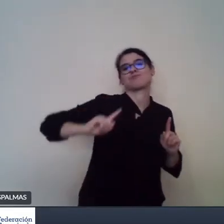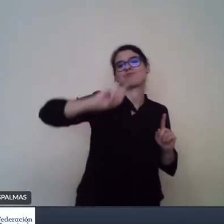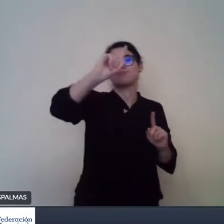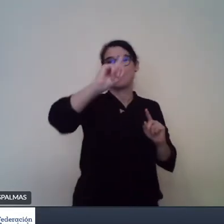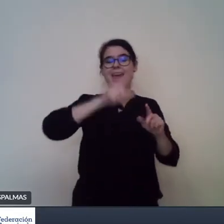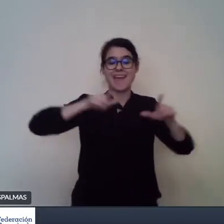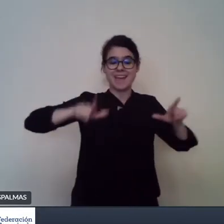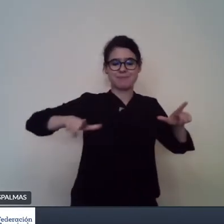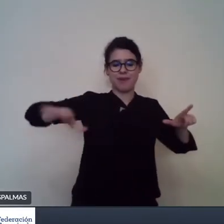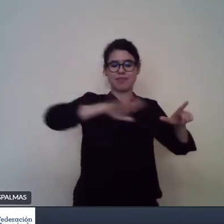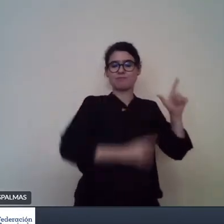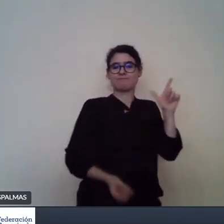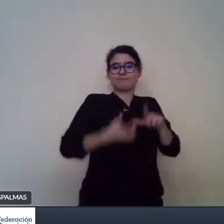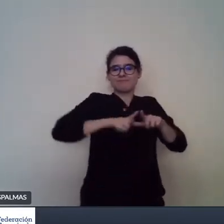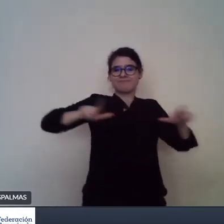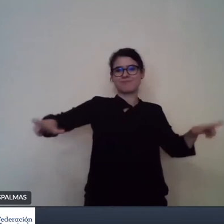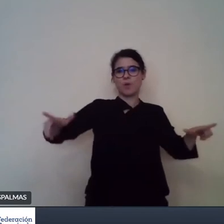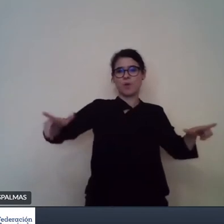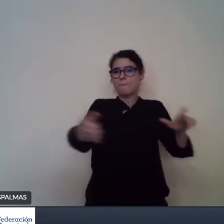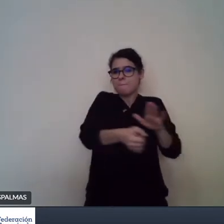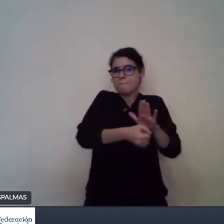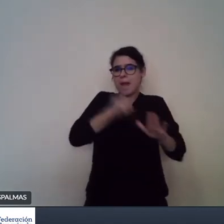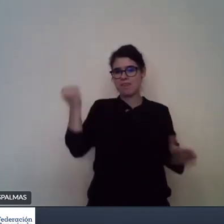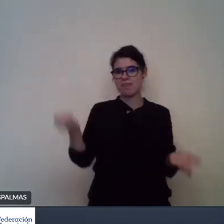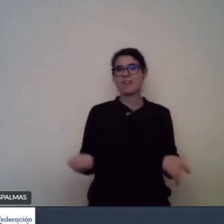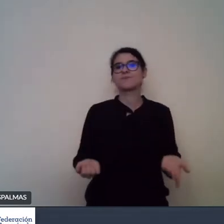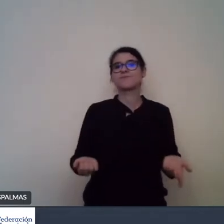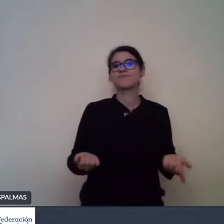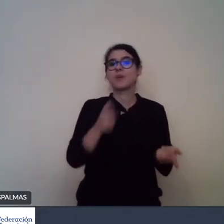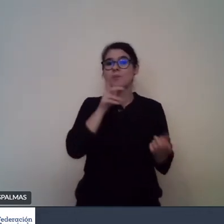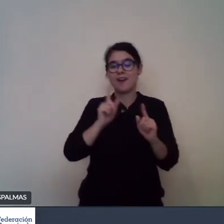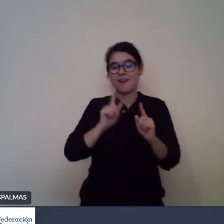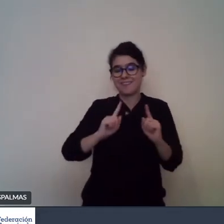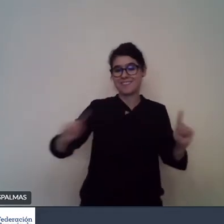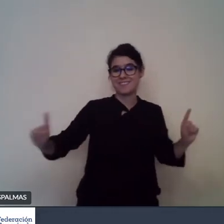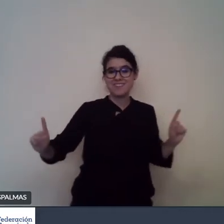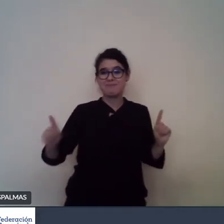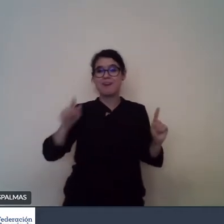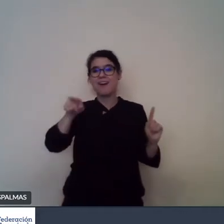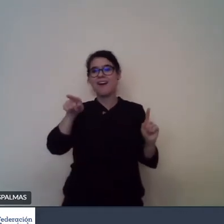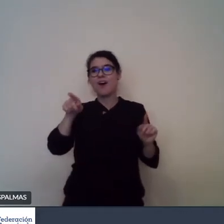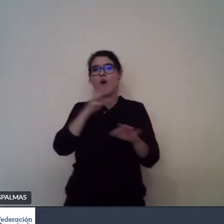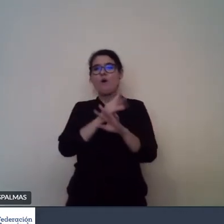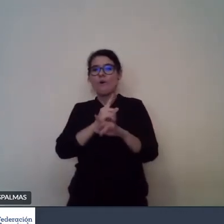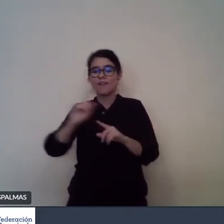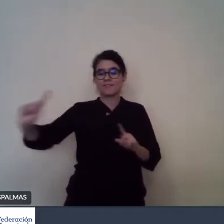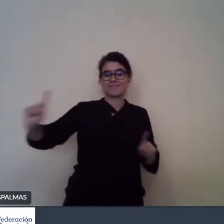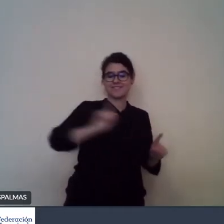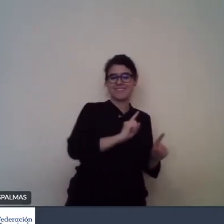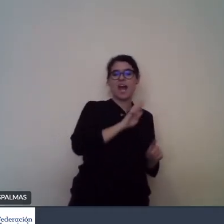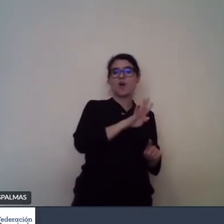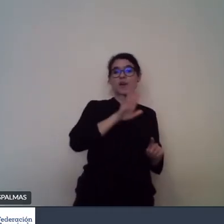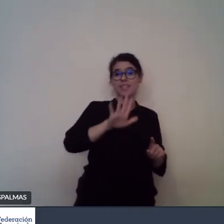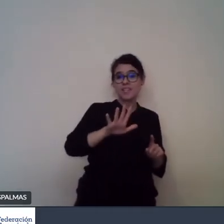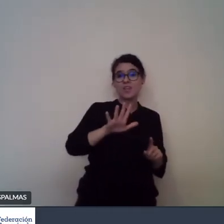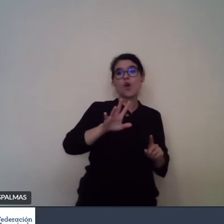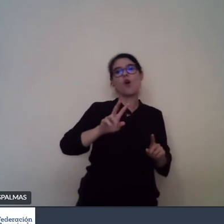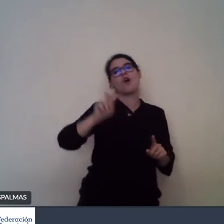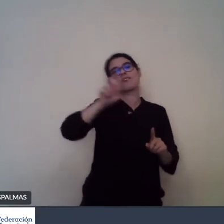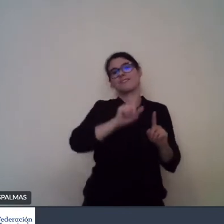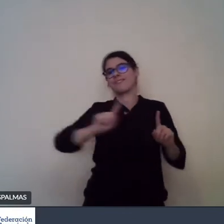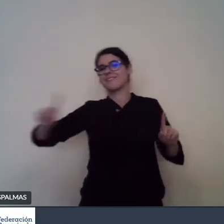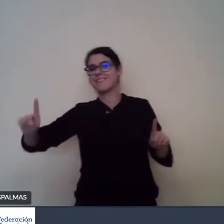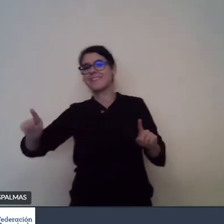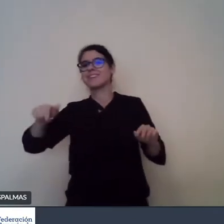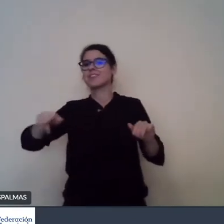No se paran. Probablemente este jugador debería haber venido aquí a 45. Este jugador debería haber salido y este se habría mantenido aquí.